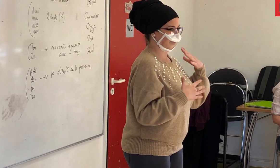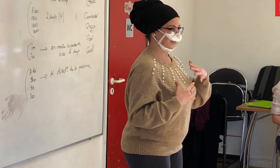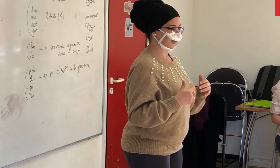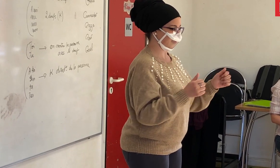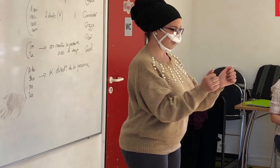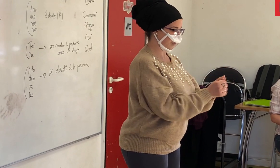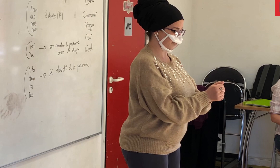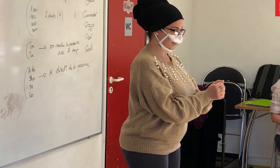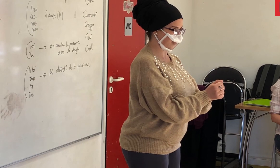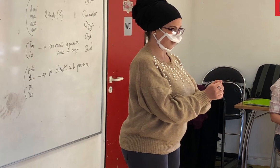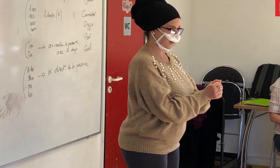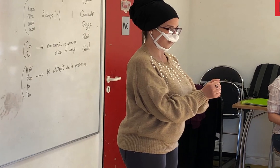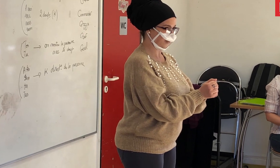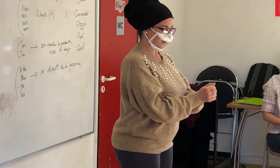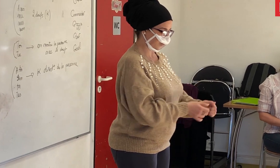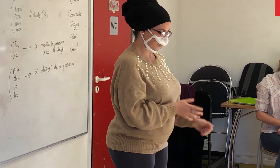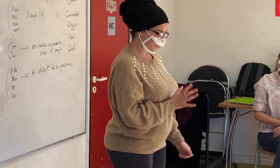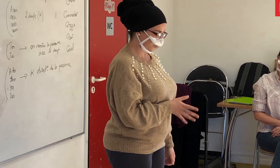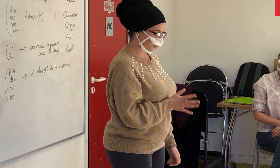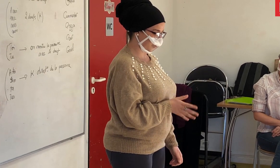Balader avec mon chien.